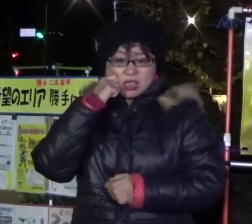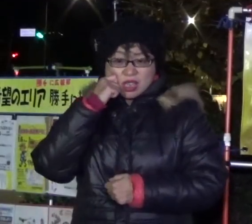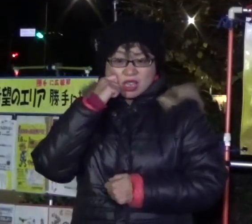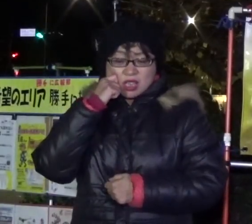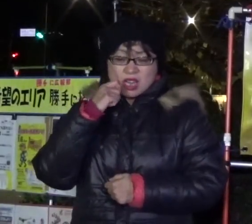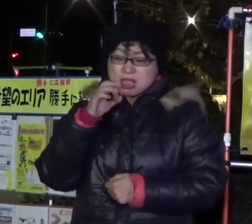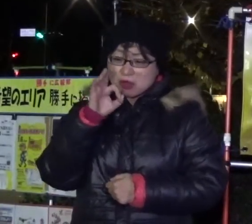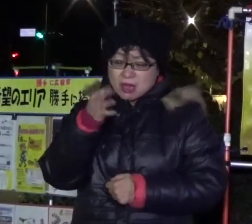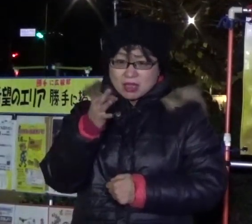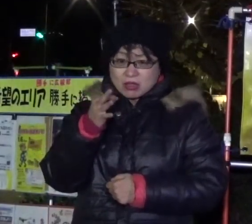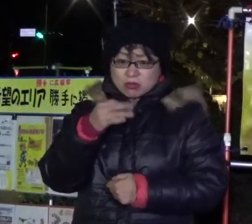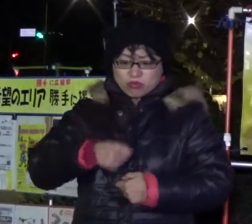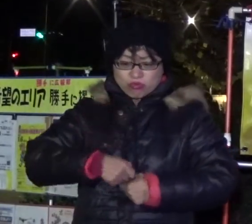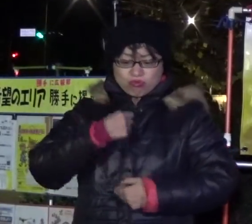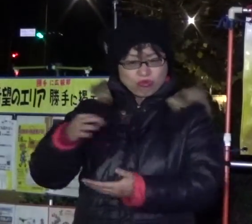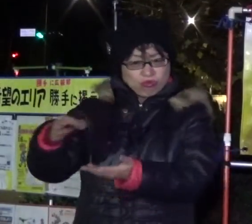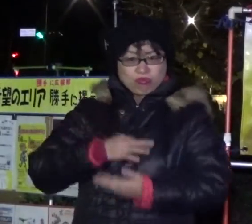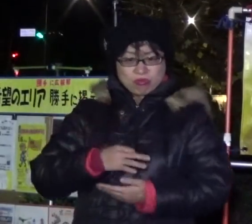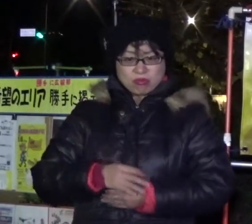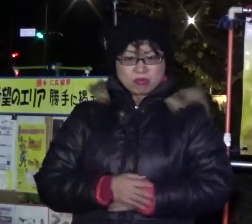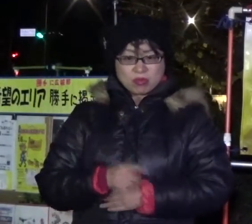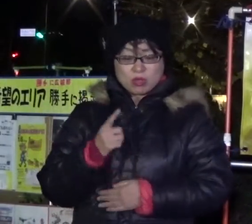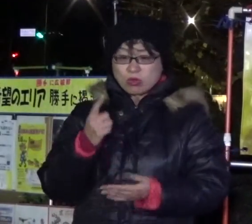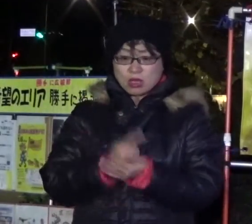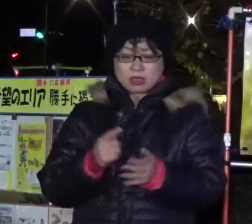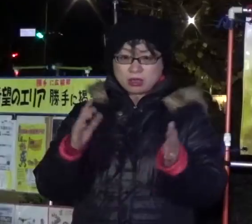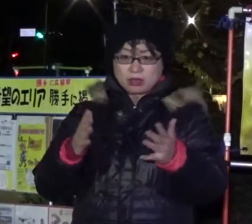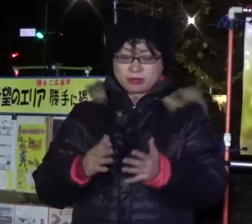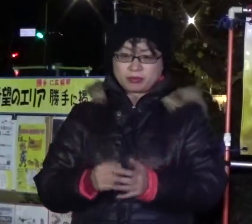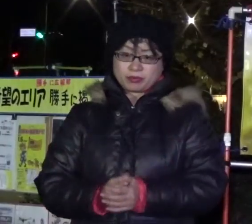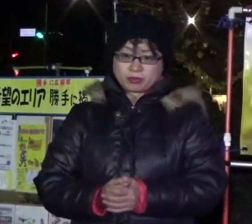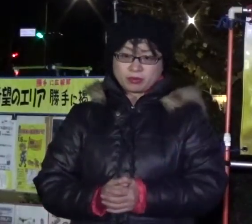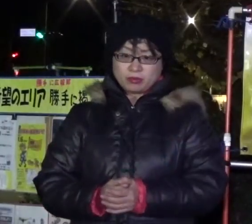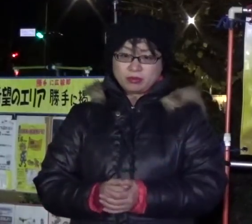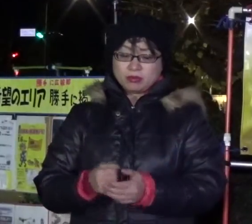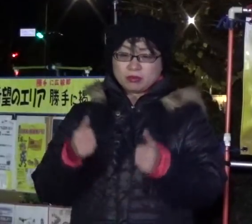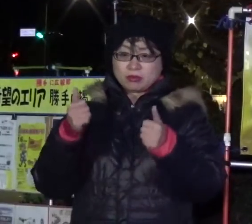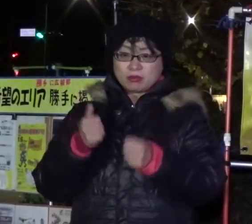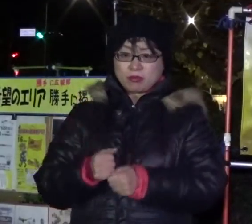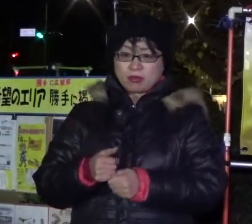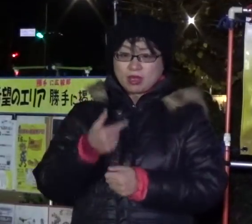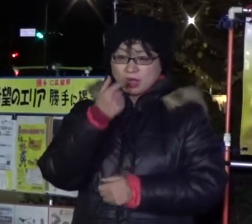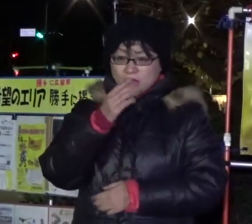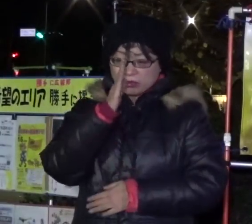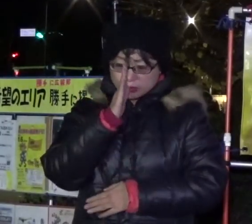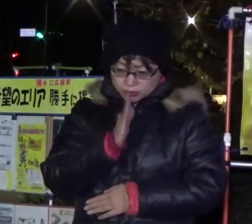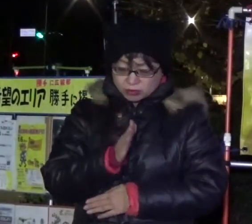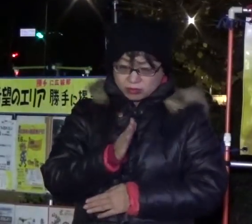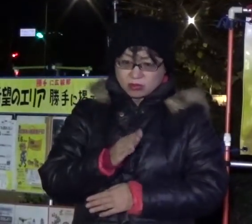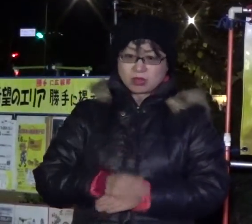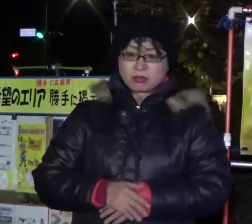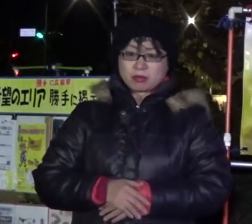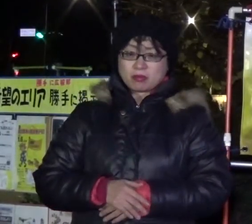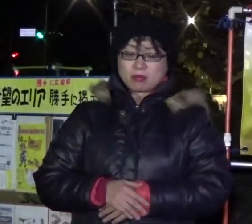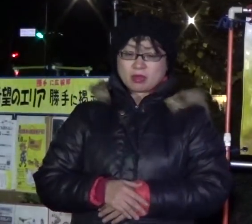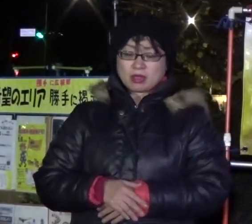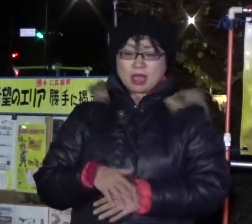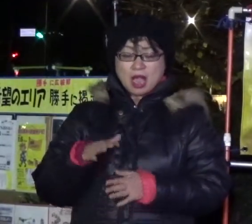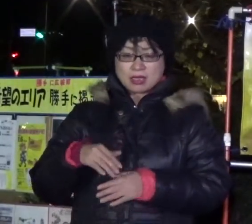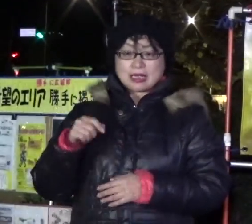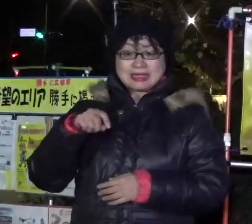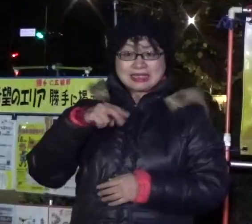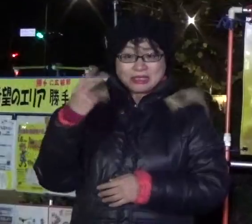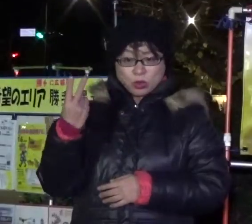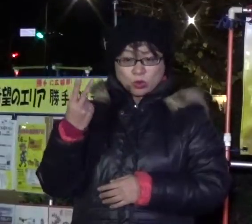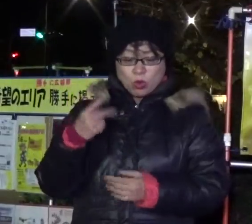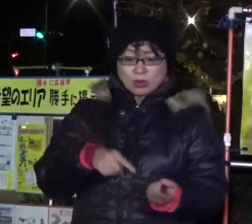金ぐらいきちんと払え、それだけじゃない、ちゃんと謝罪し反省しろ、二度と事故を起